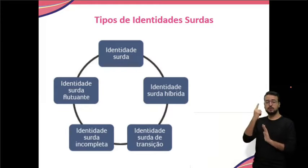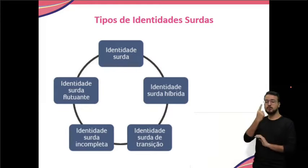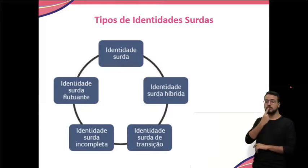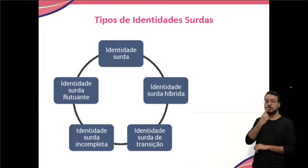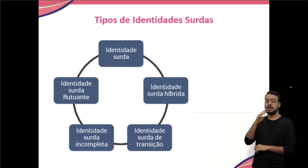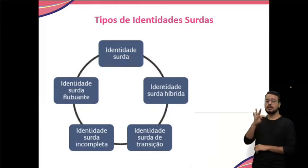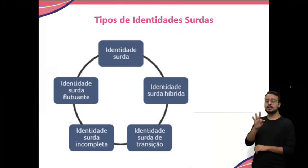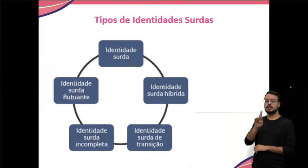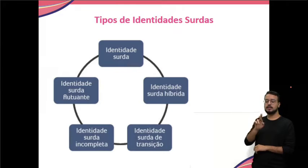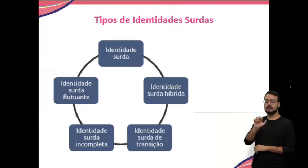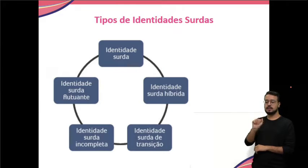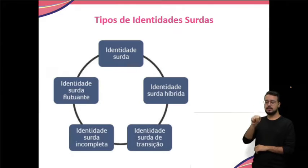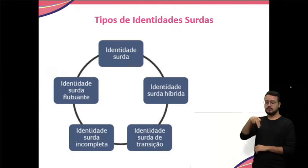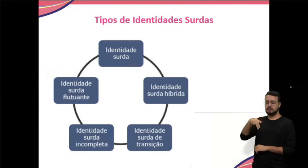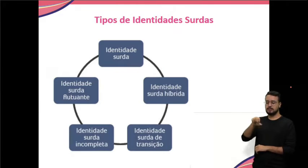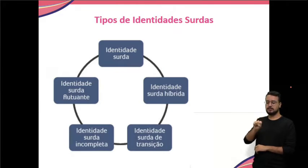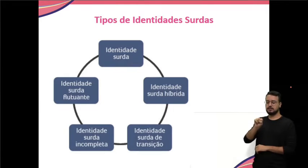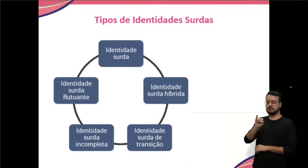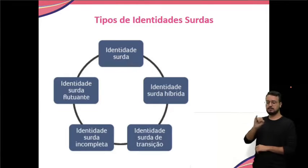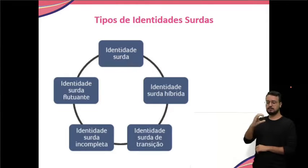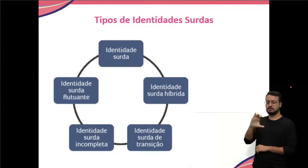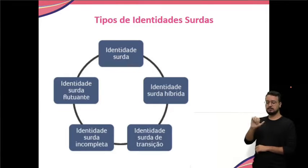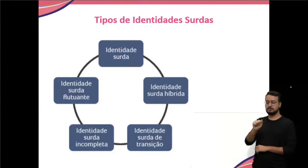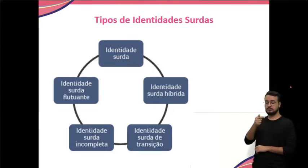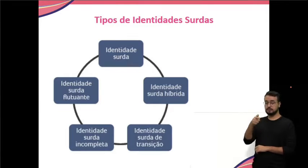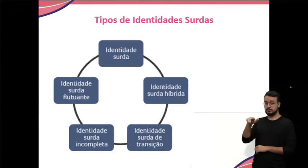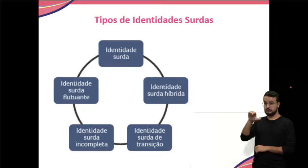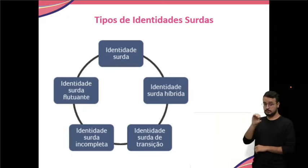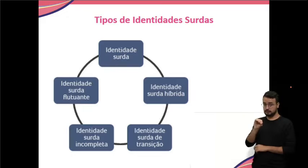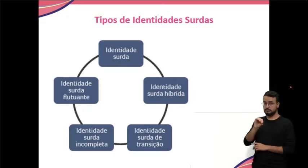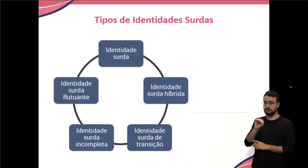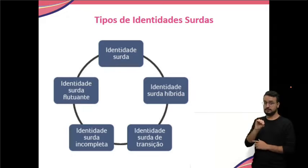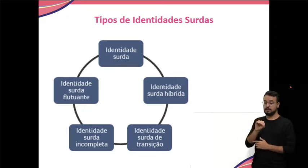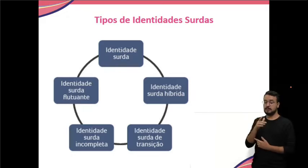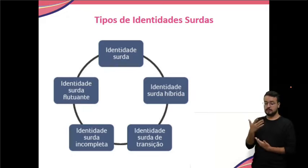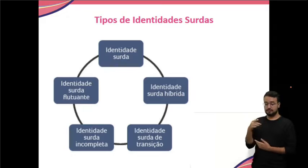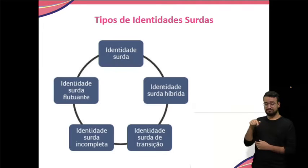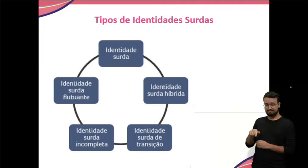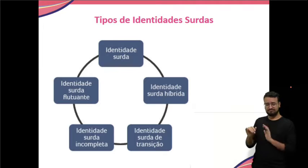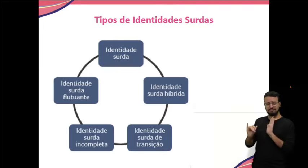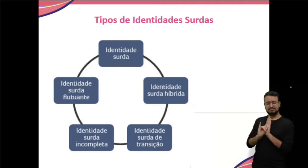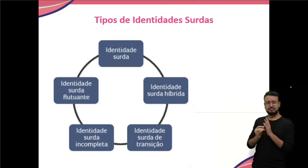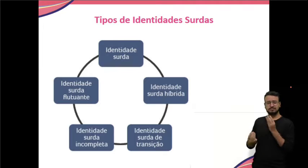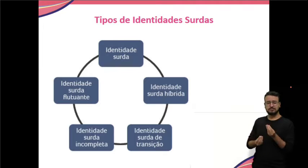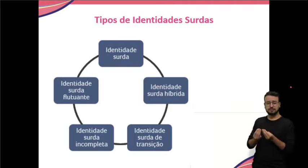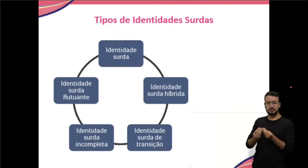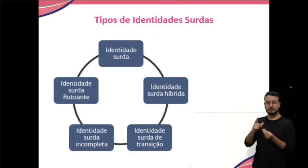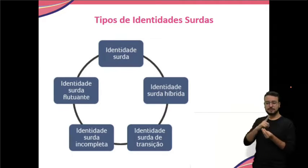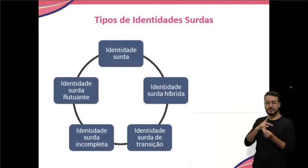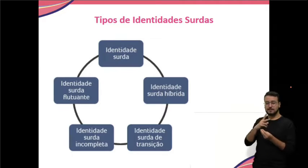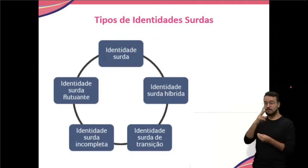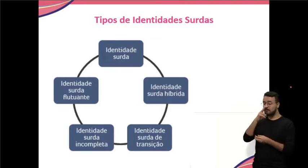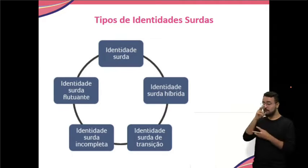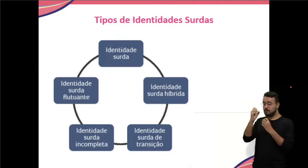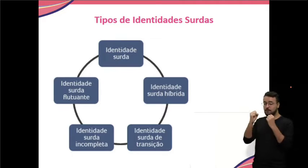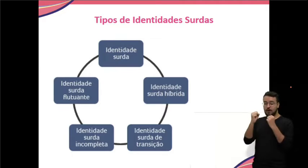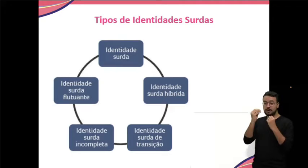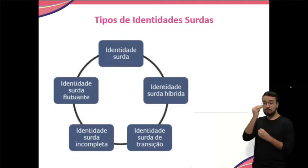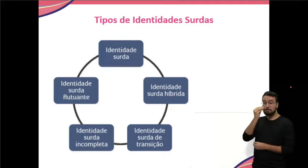com essa identidade, eles têm uma forte influência da experiência ouvinte e depois, então, eles foram inseridos